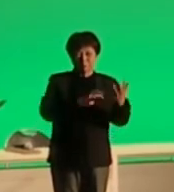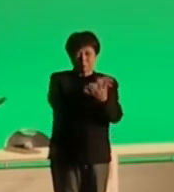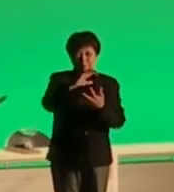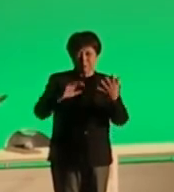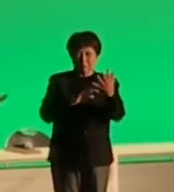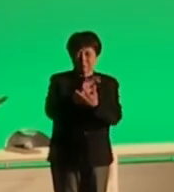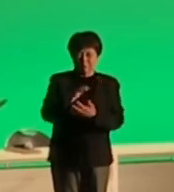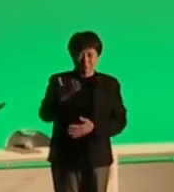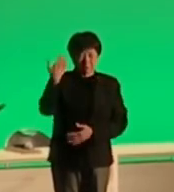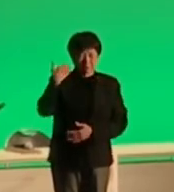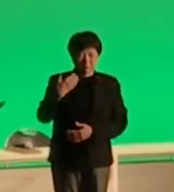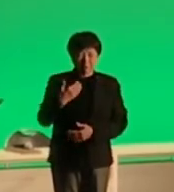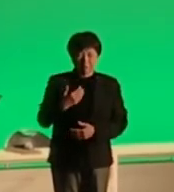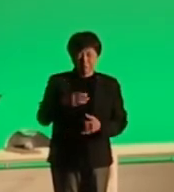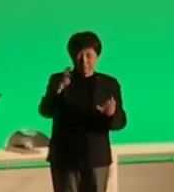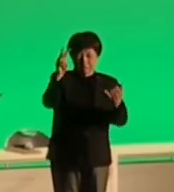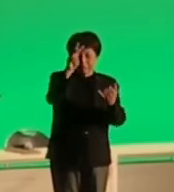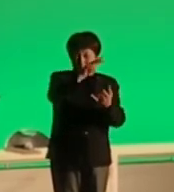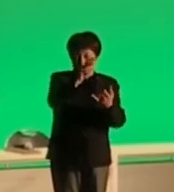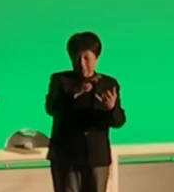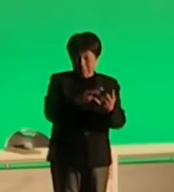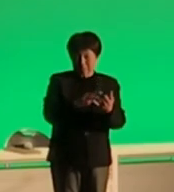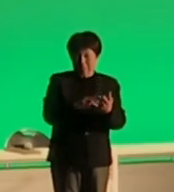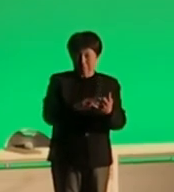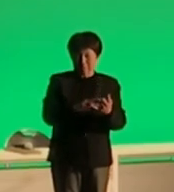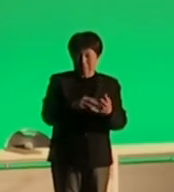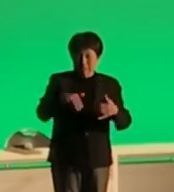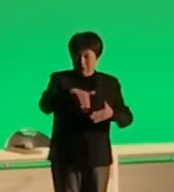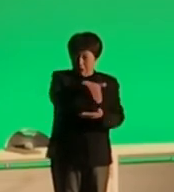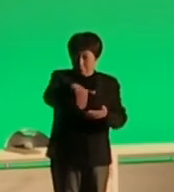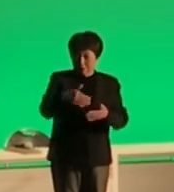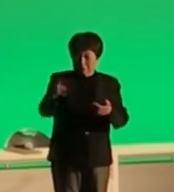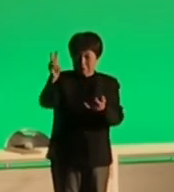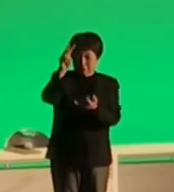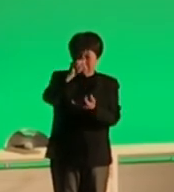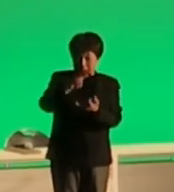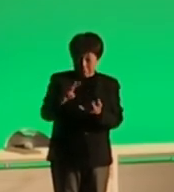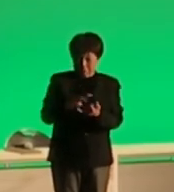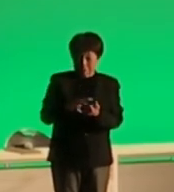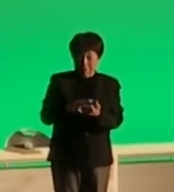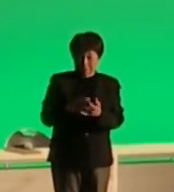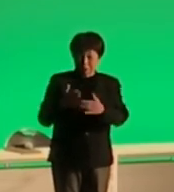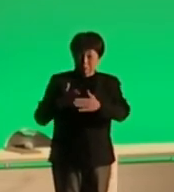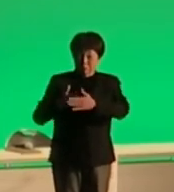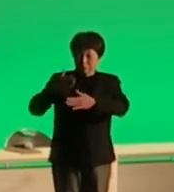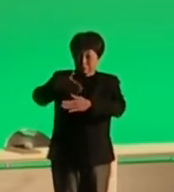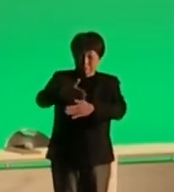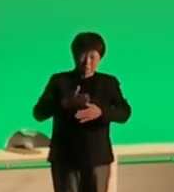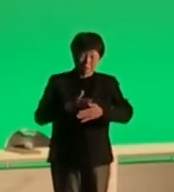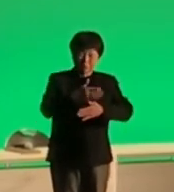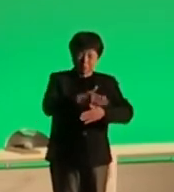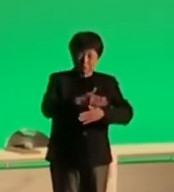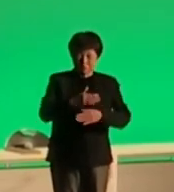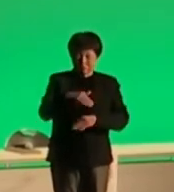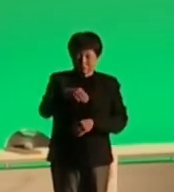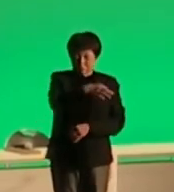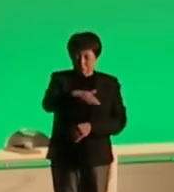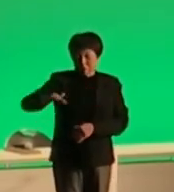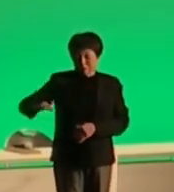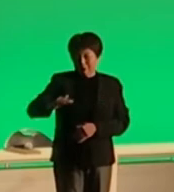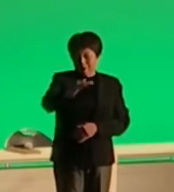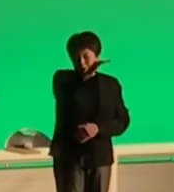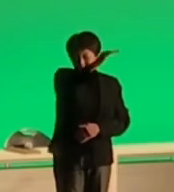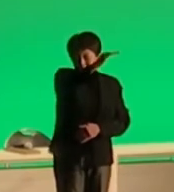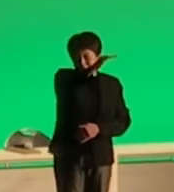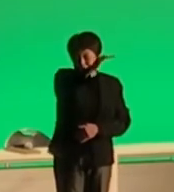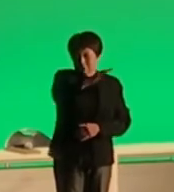った、戦災、そして阪神・淡路大震災、こういったものを乗り越えて発展し進化して